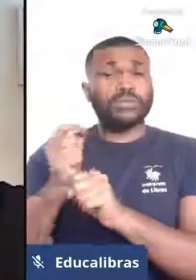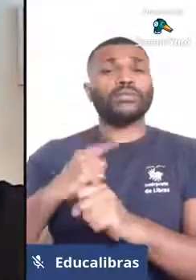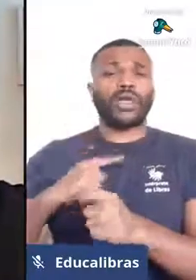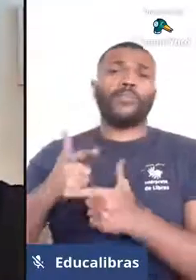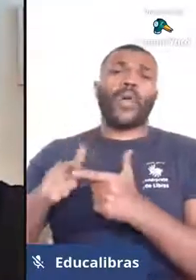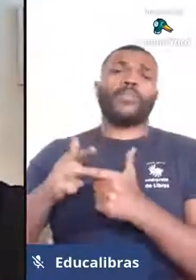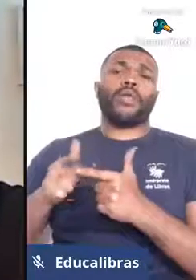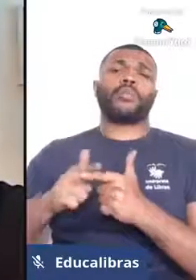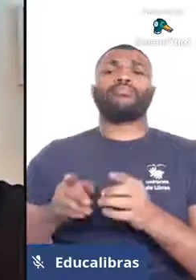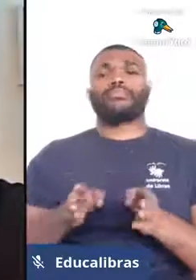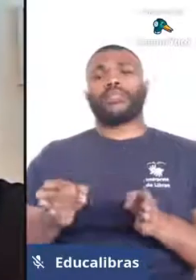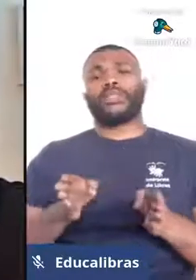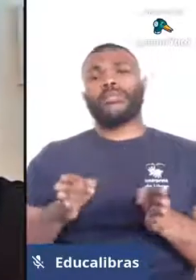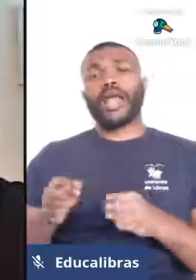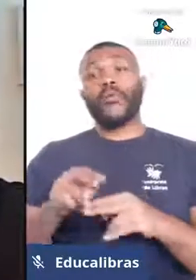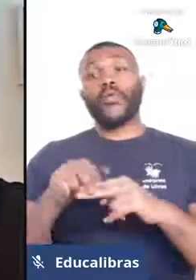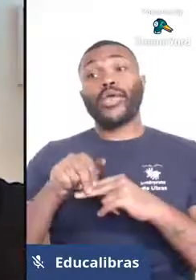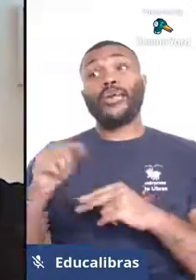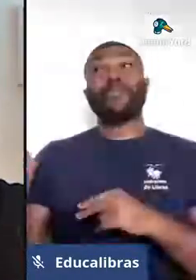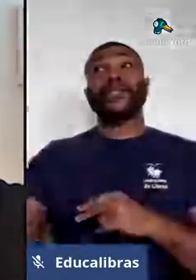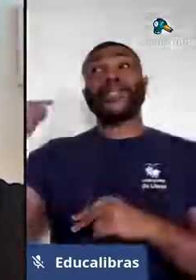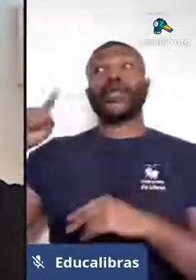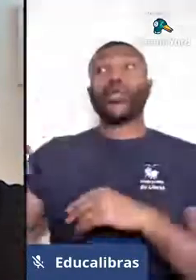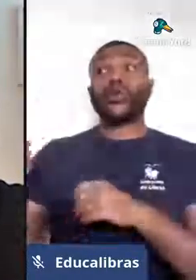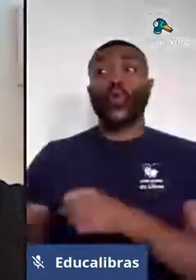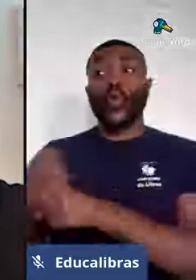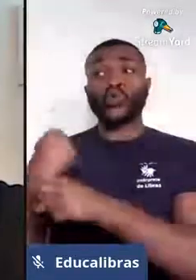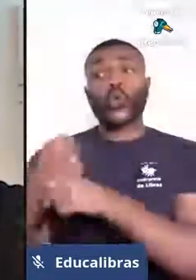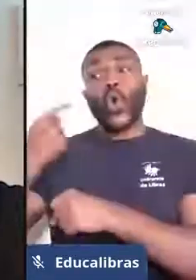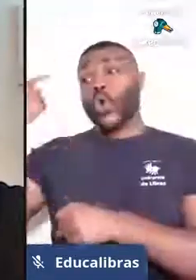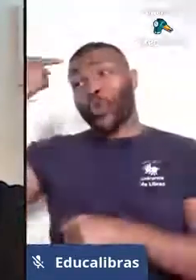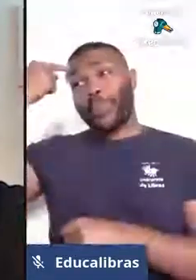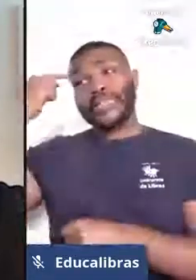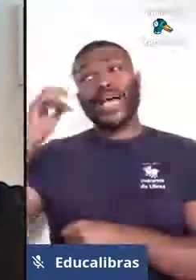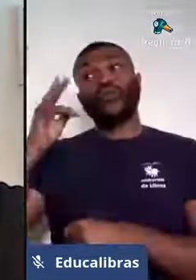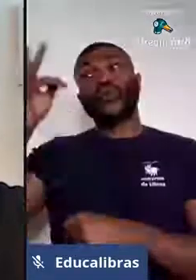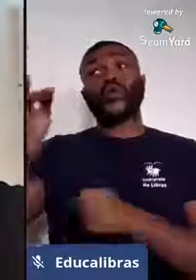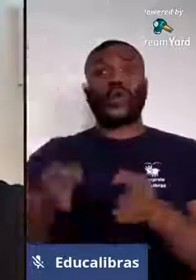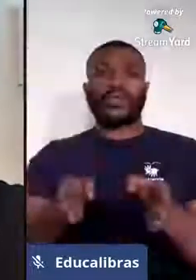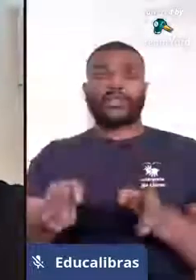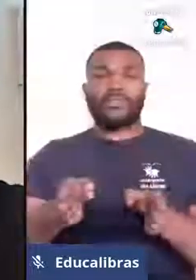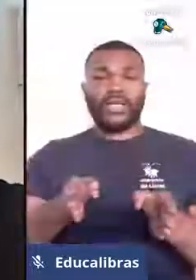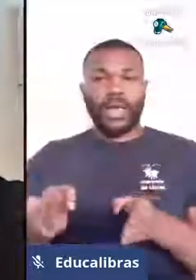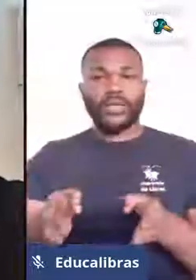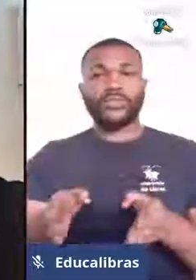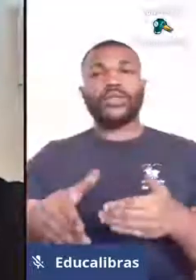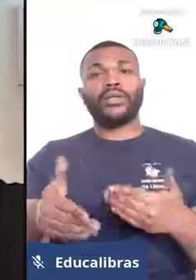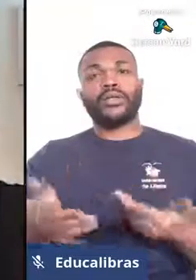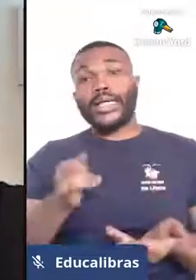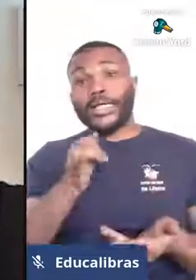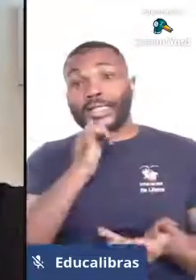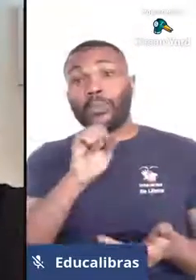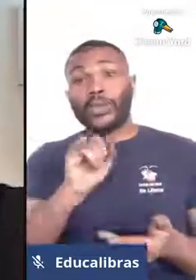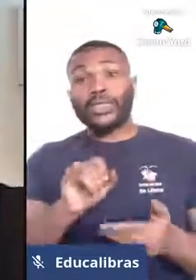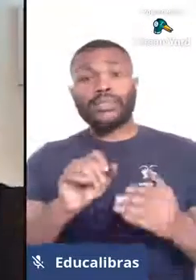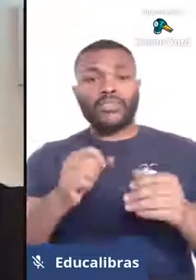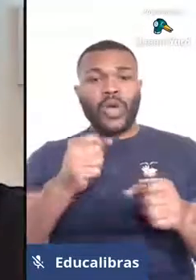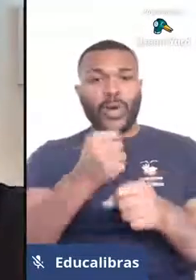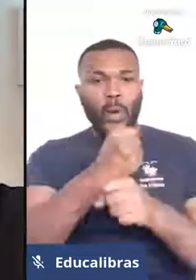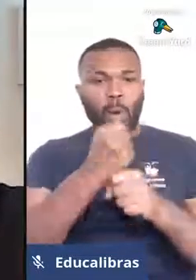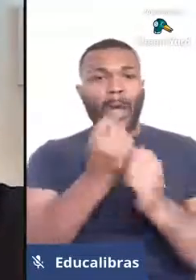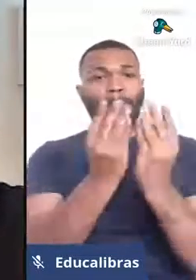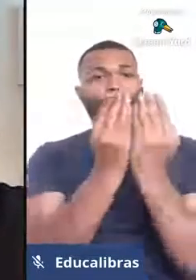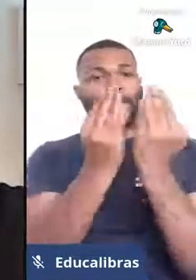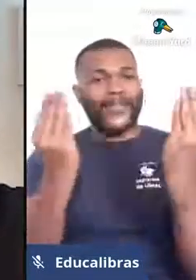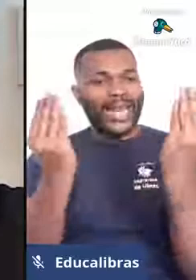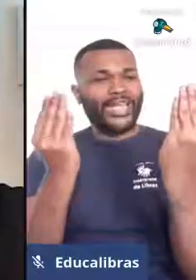Porque não foram pensados e você não pode simplesmente demolir, fazer uma porta onde não tem, né?